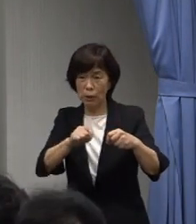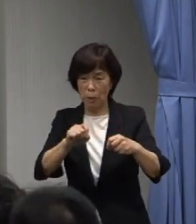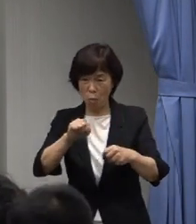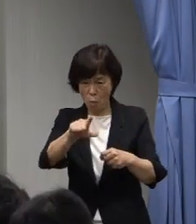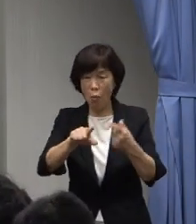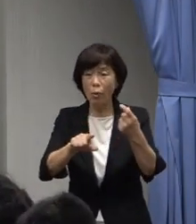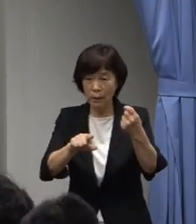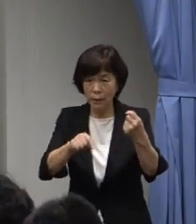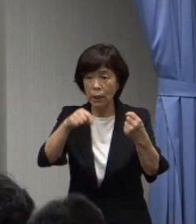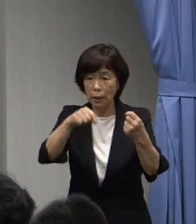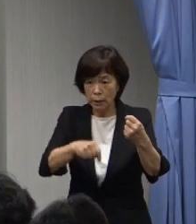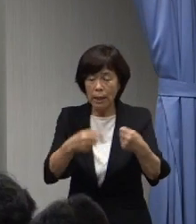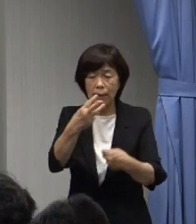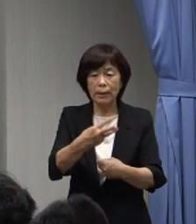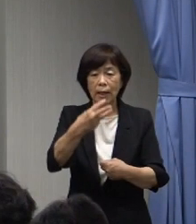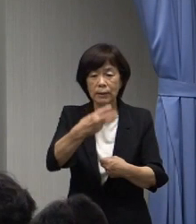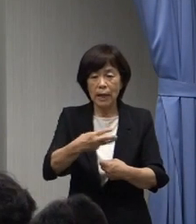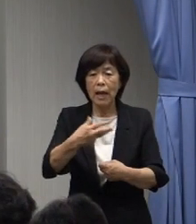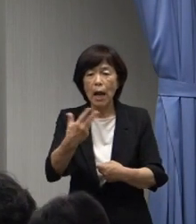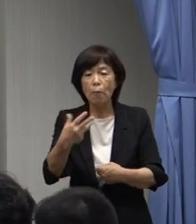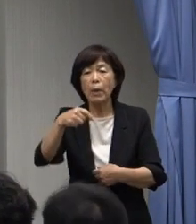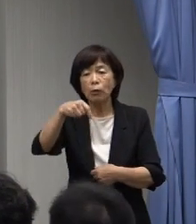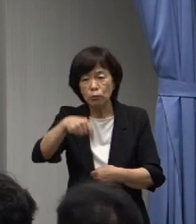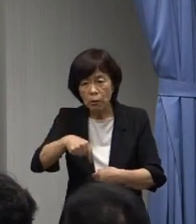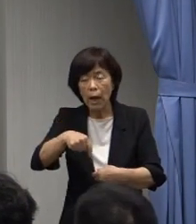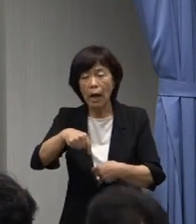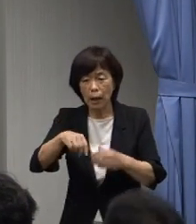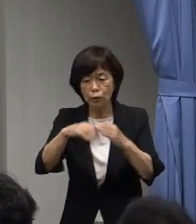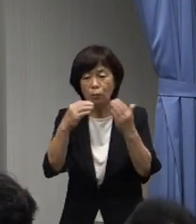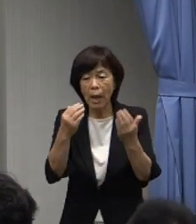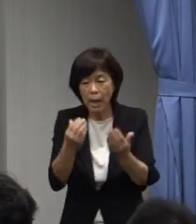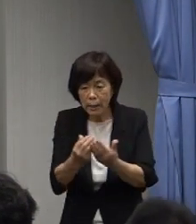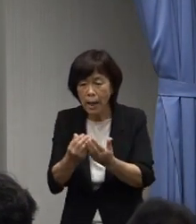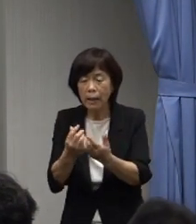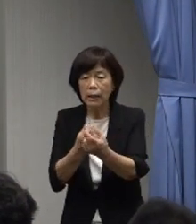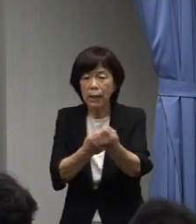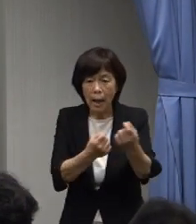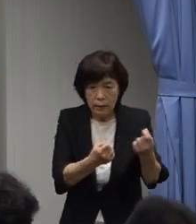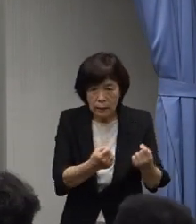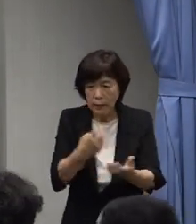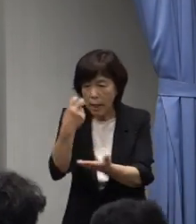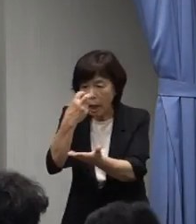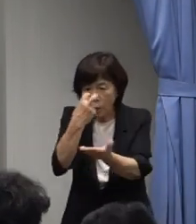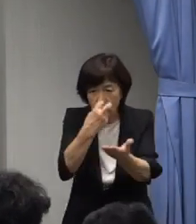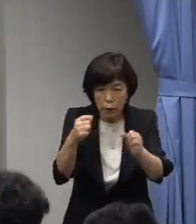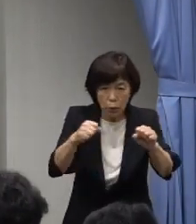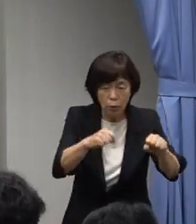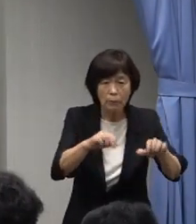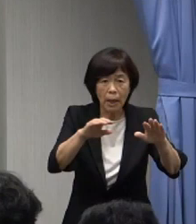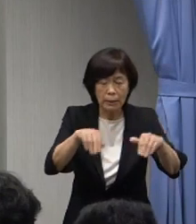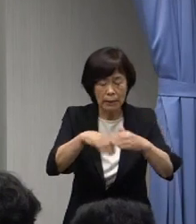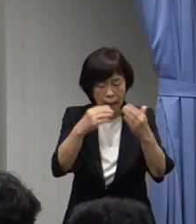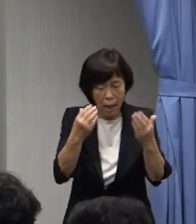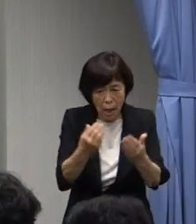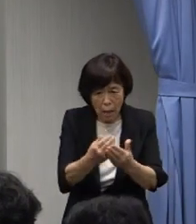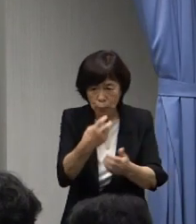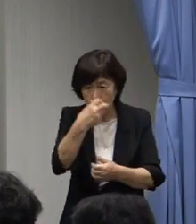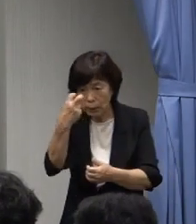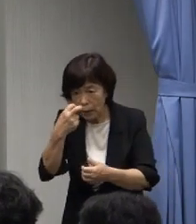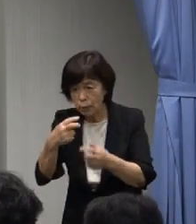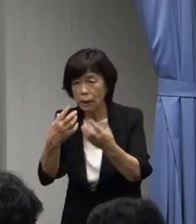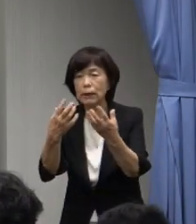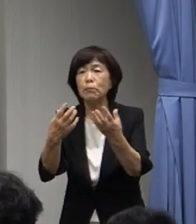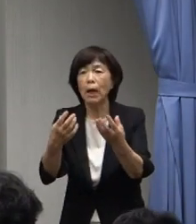、この3800の高齢者施設すべてに対して、動画で確認もいたしまして、全施設の確認済みです